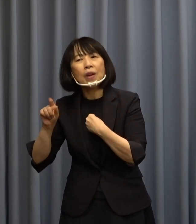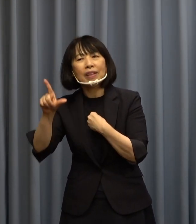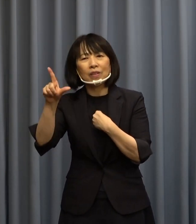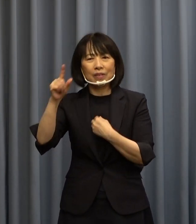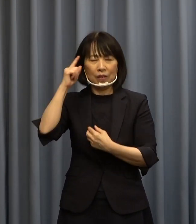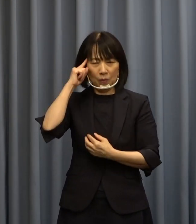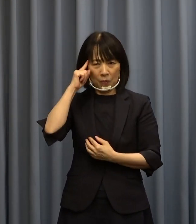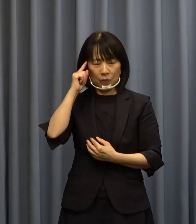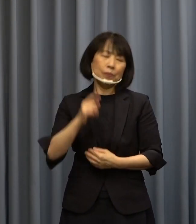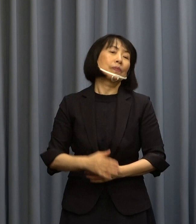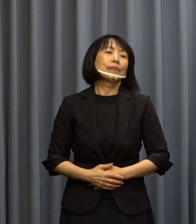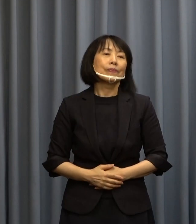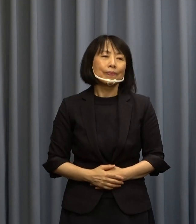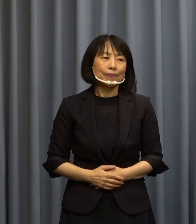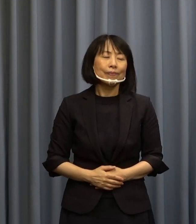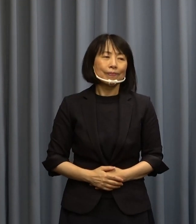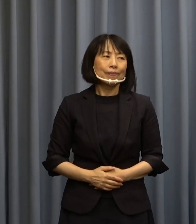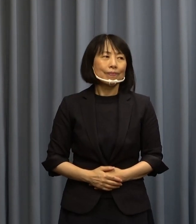ています。